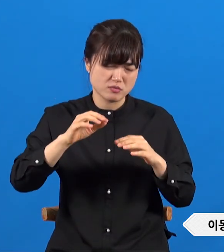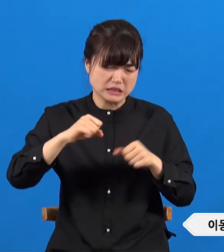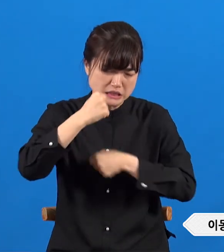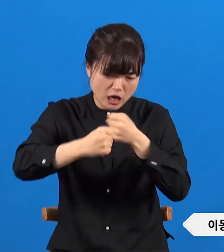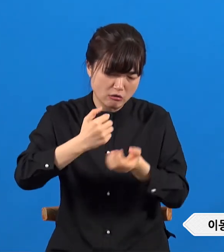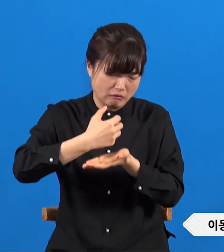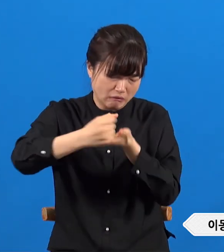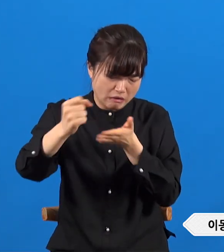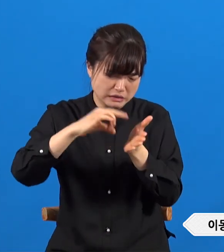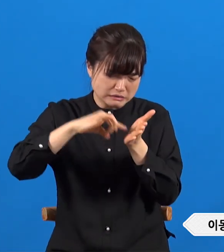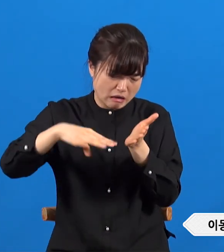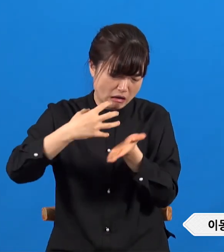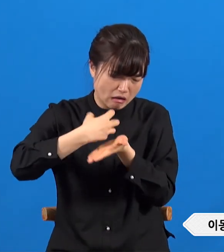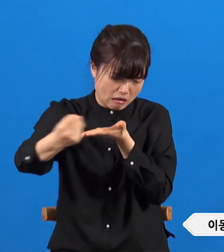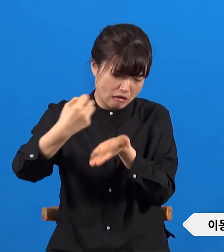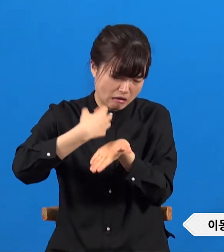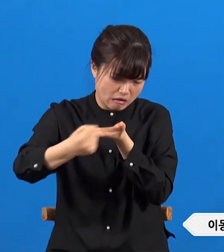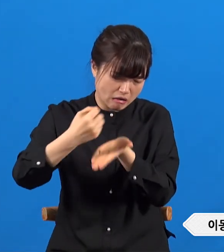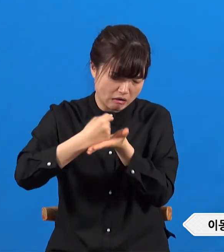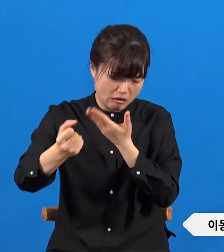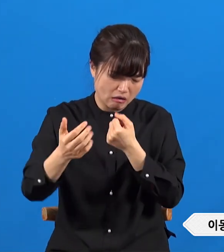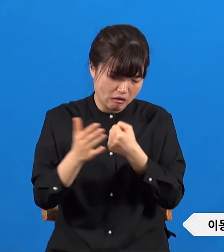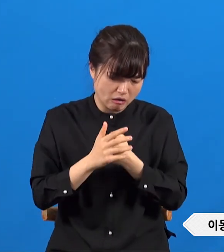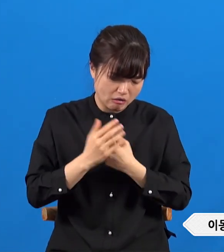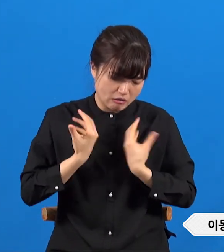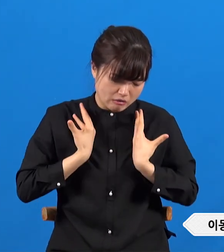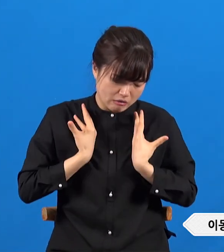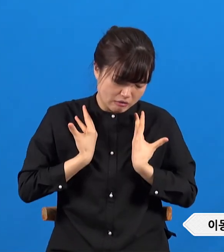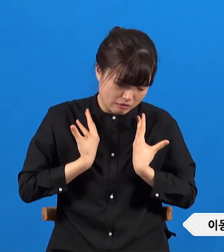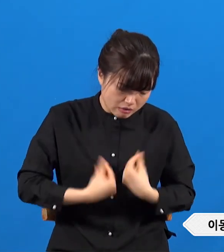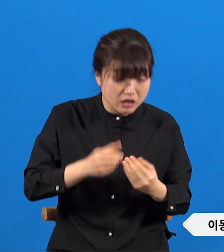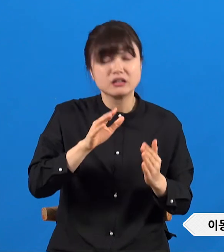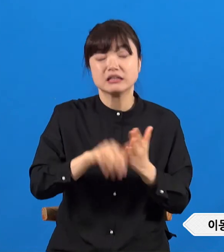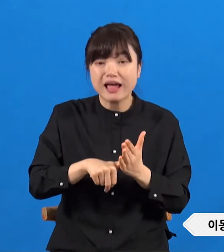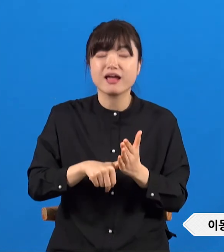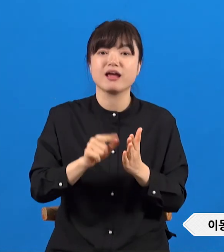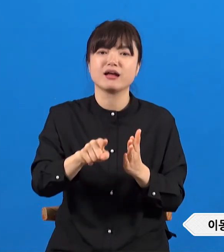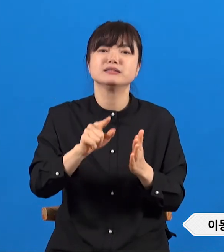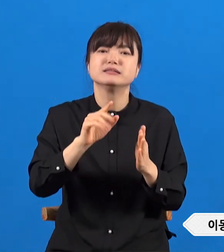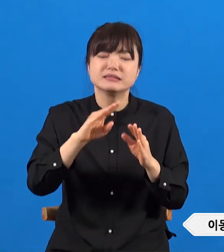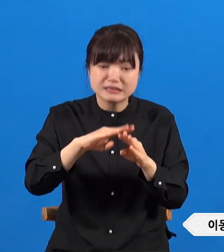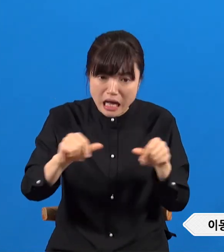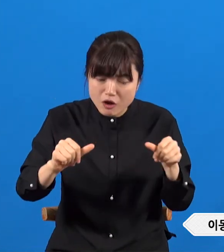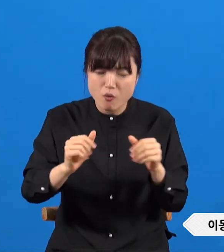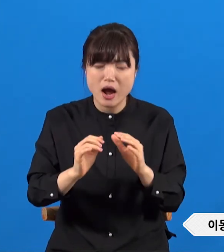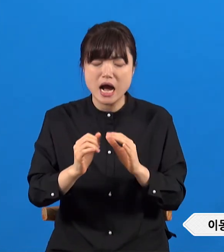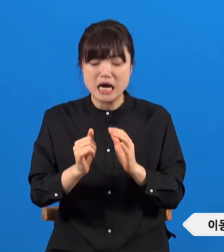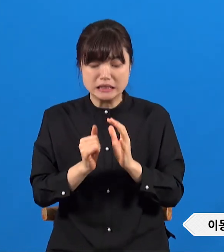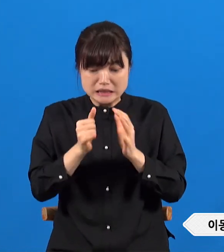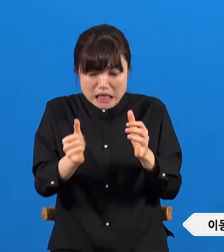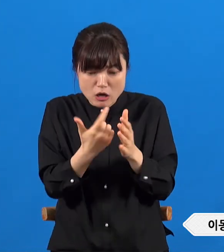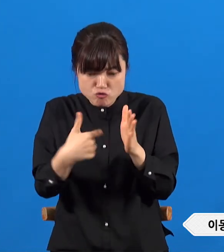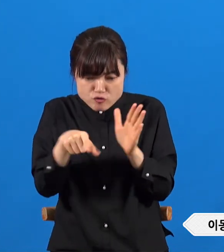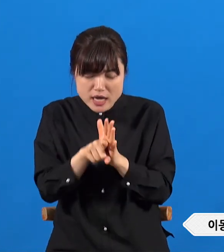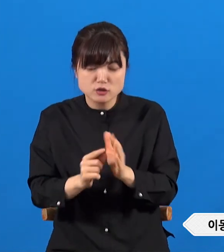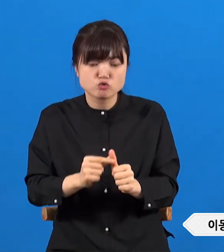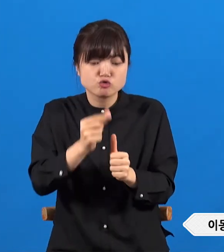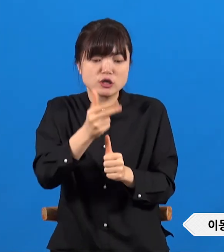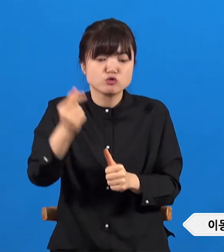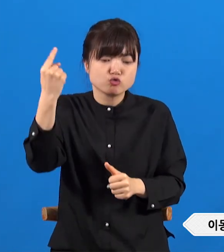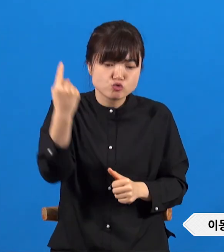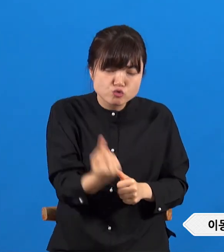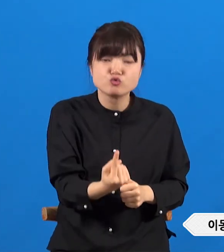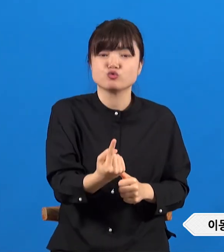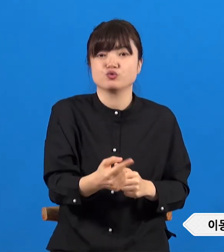그들은 과도한 세금 수탈에 시달리며 미래를 잃어버리고 있었을 때 그 땅과 온 인류를 위해서 찾아오신